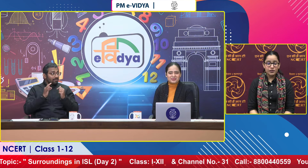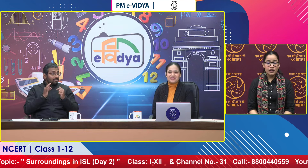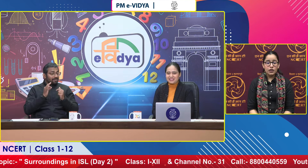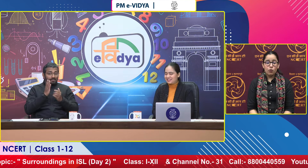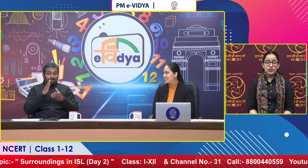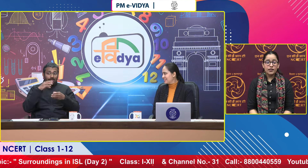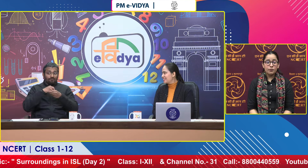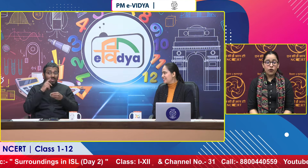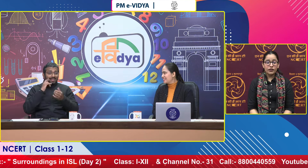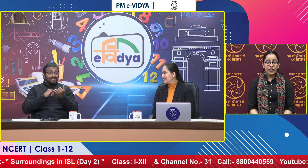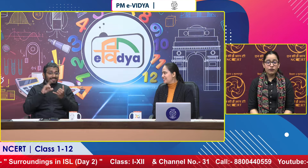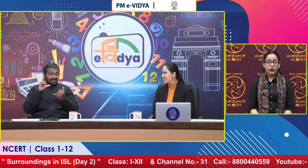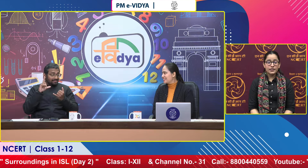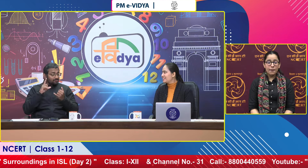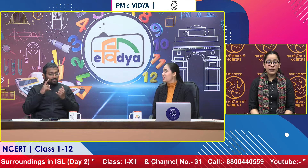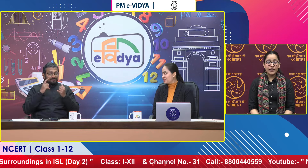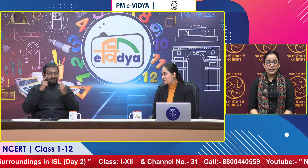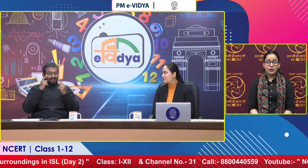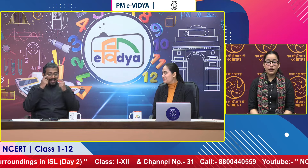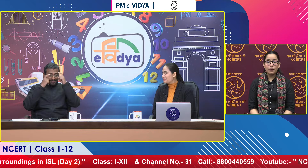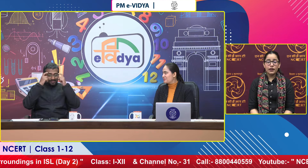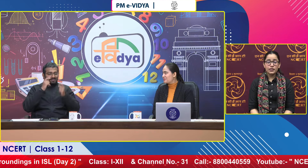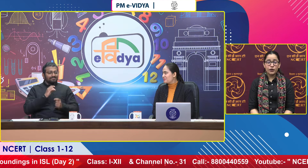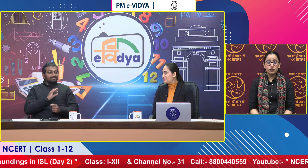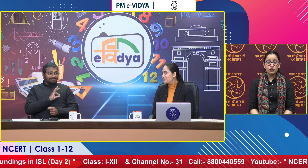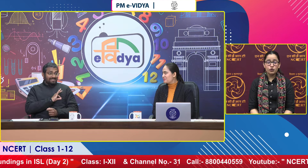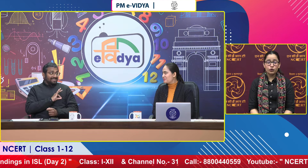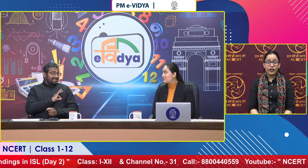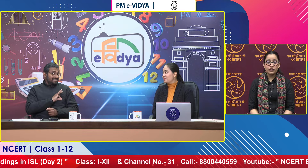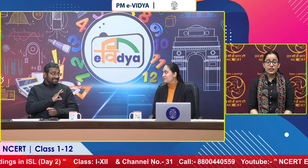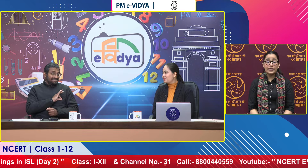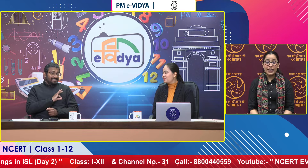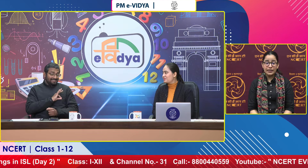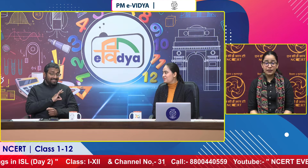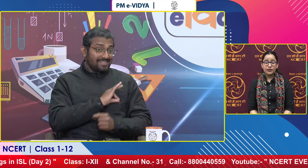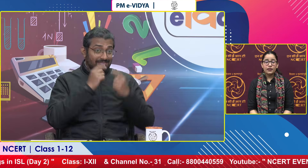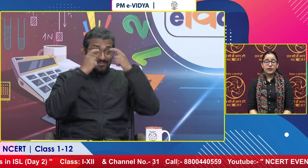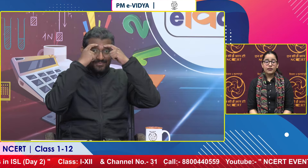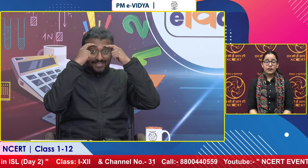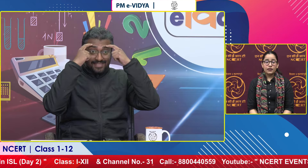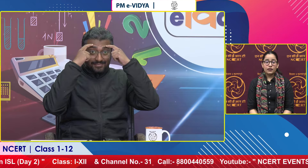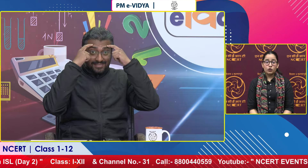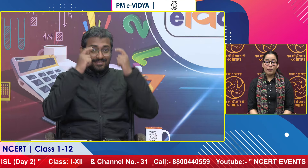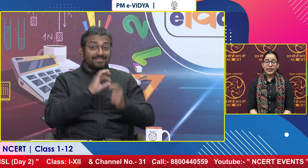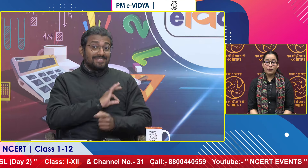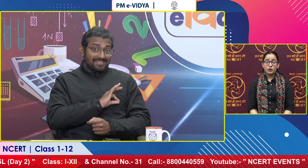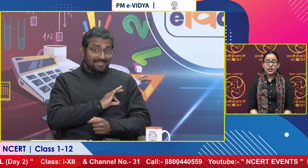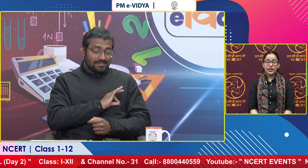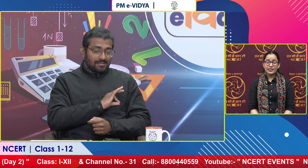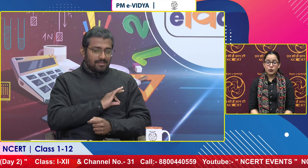एक्सप्रेशंस बहुत ज़्यादा इम्पॉर्टेंट हैं। फॉर एग्जांपल ISL में हमारे एक्सप्रेशंस जो होते हैं, जैसे कि लाइक, तो हमारी आईब्रोज़ देखिए ऐसे